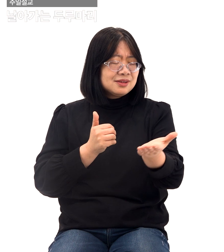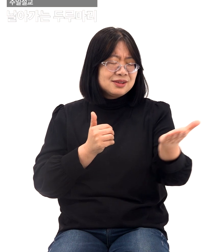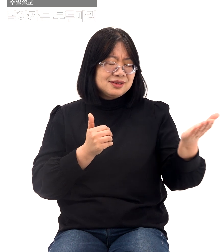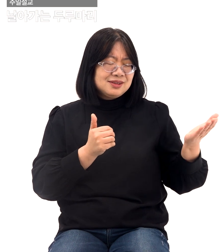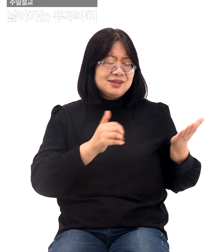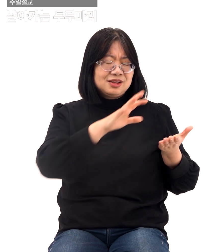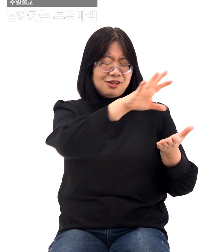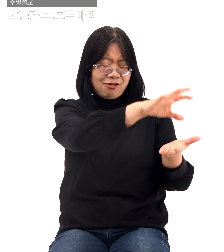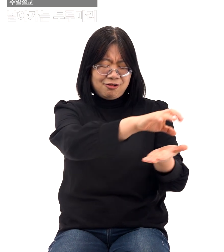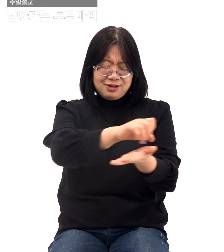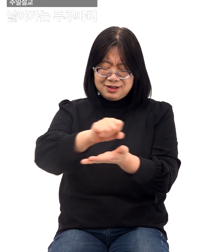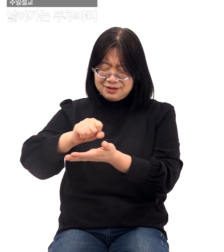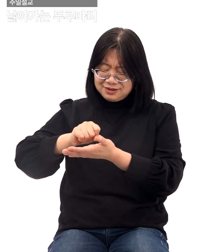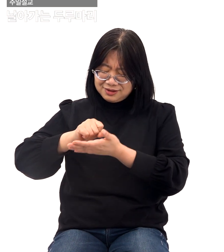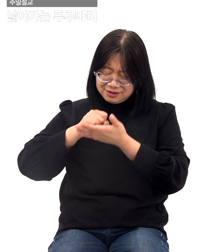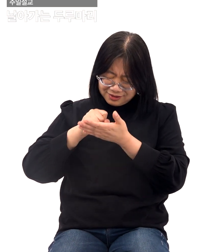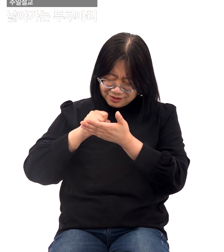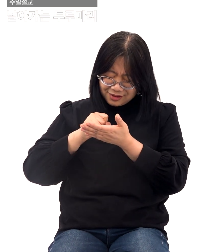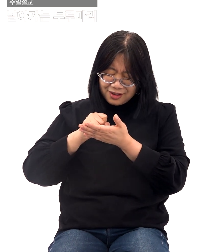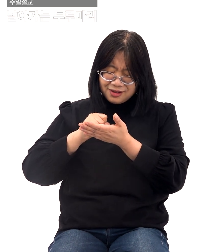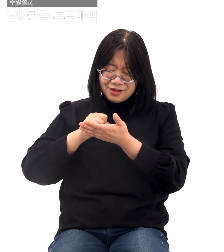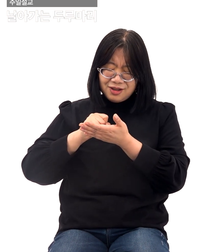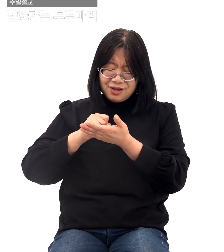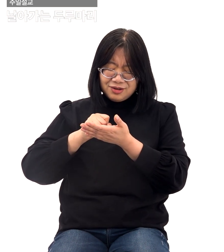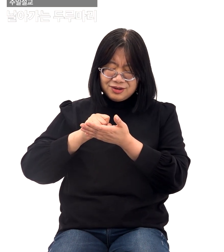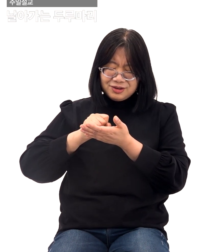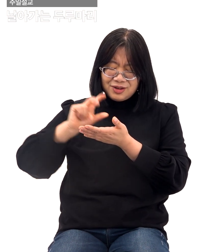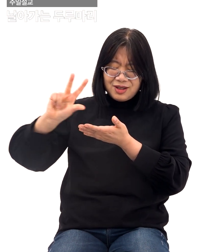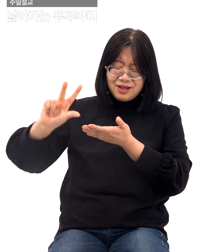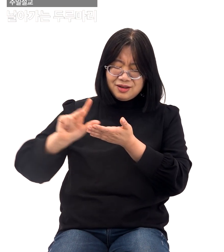얻으리라. 우리 오른손을 높이 들고